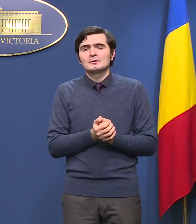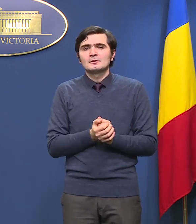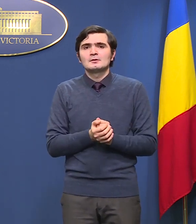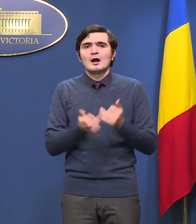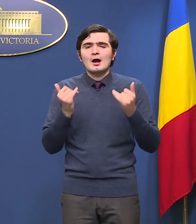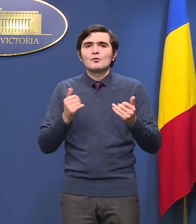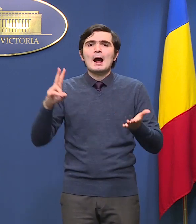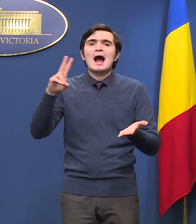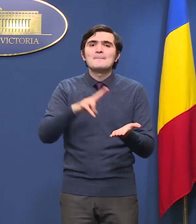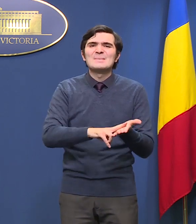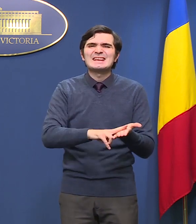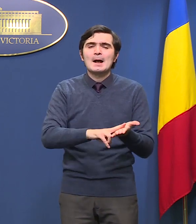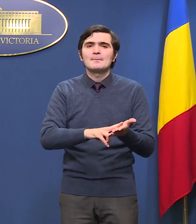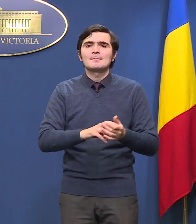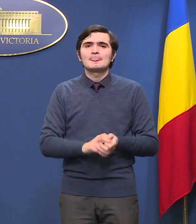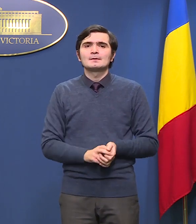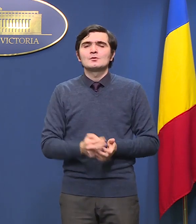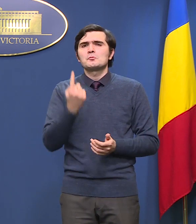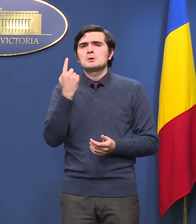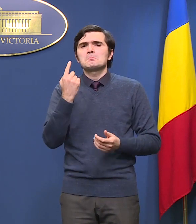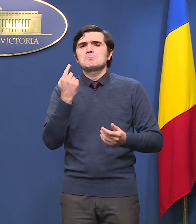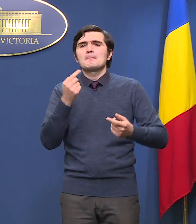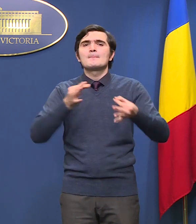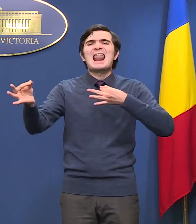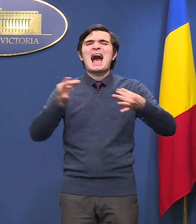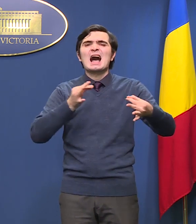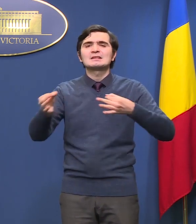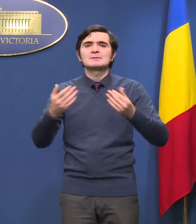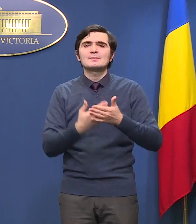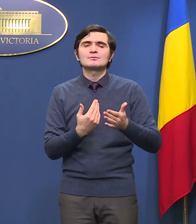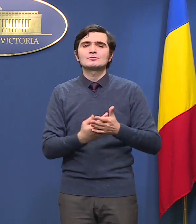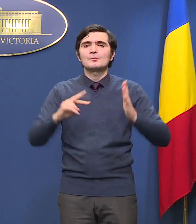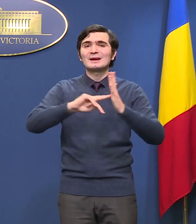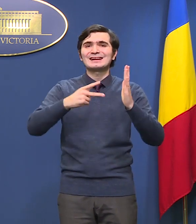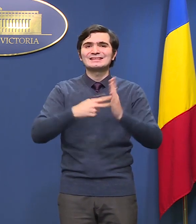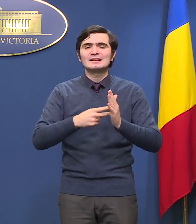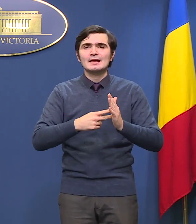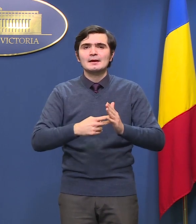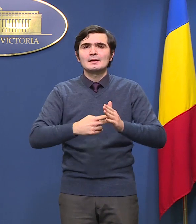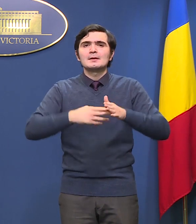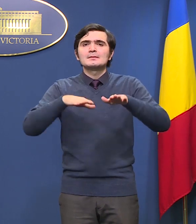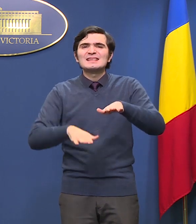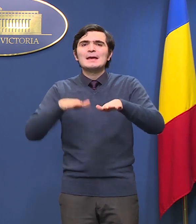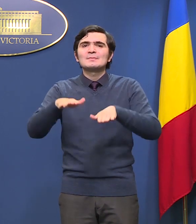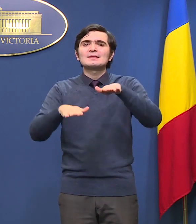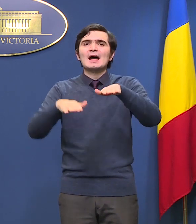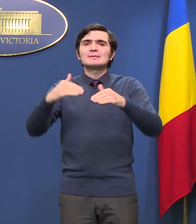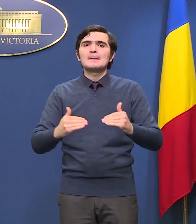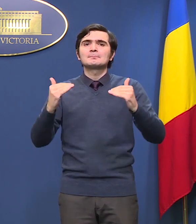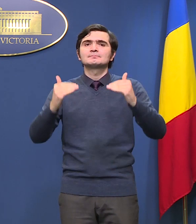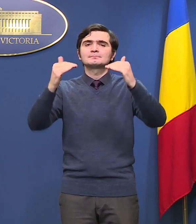punem în practică un plan de pregătire graduală a spitalelor în funcție